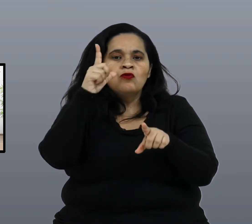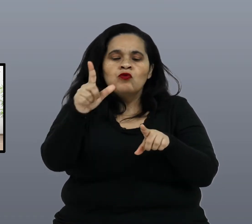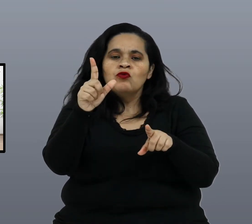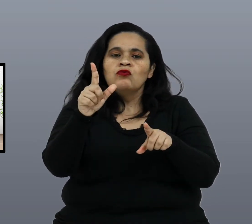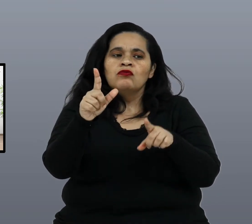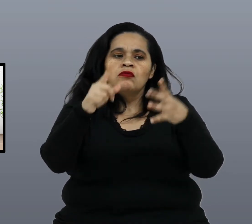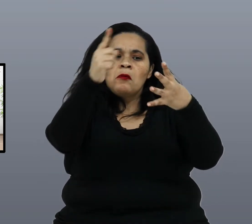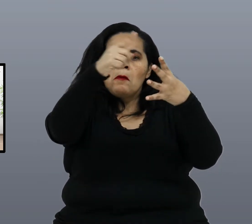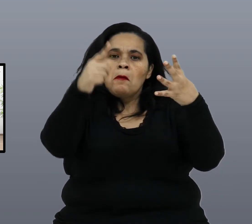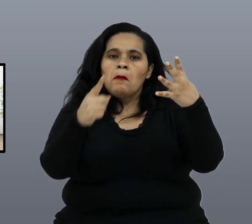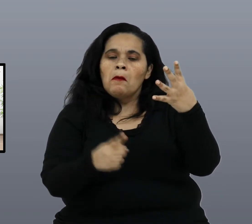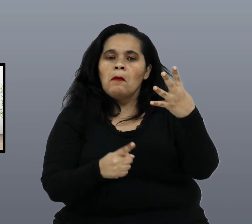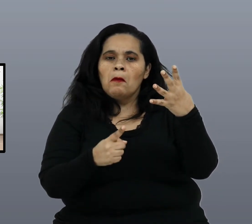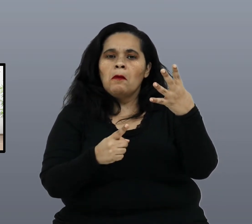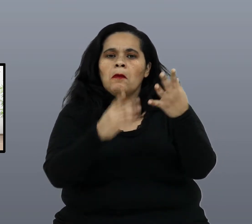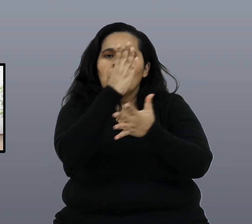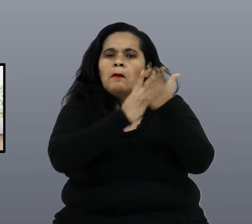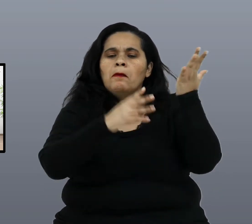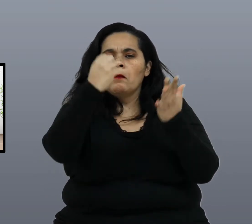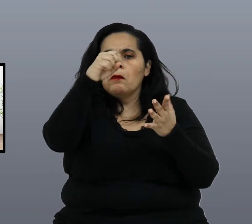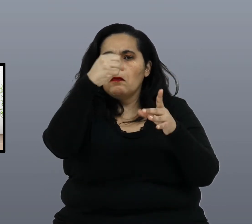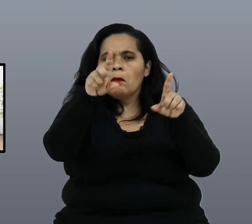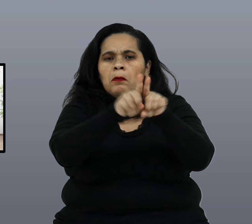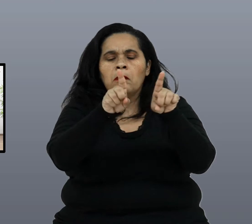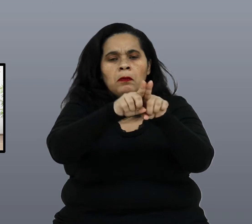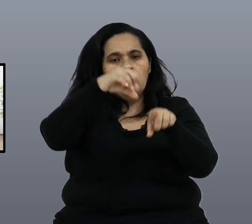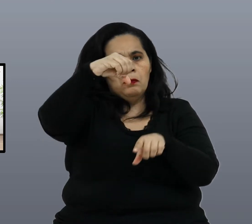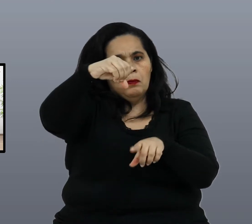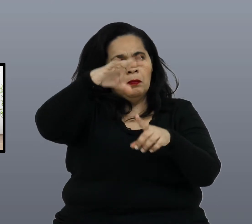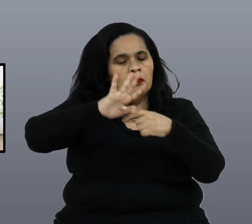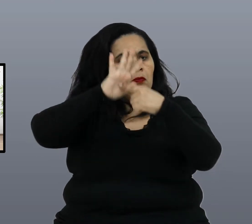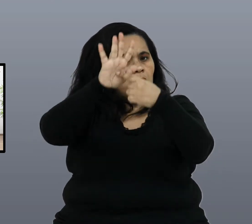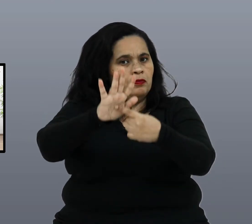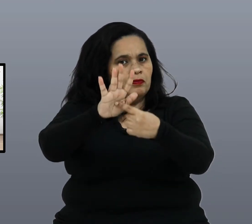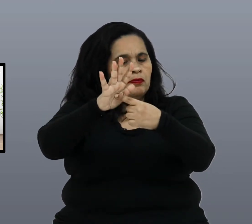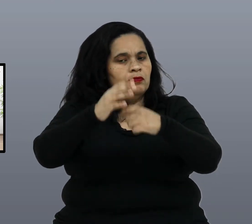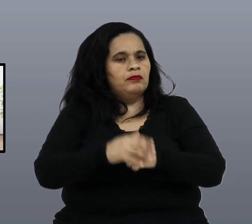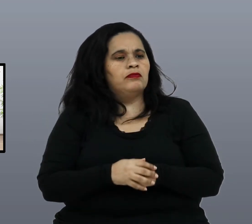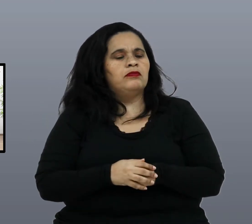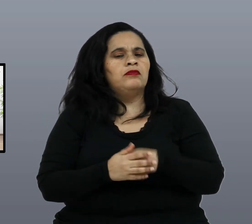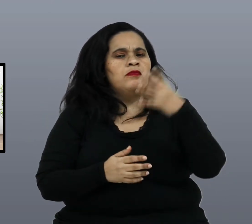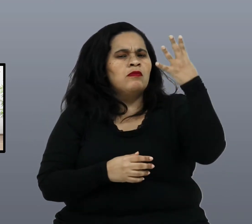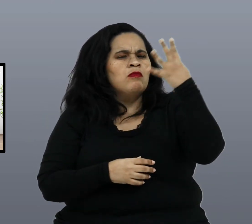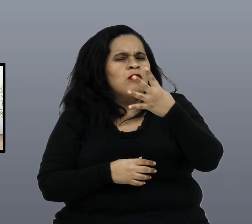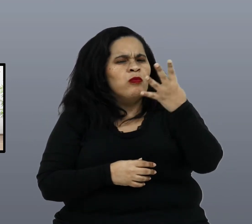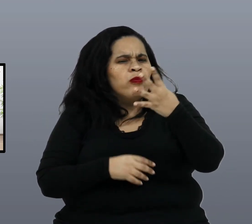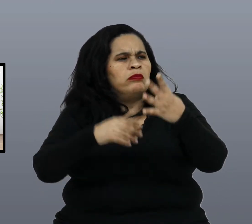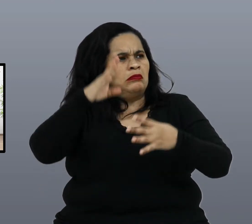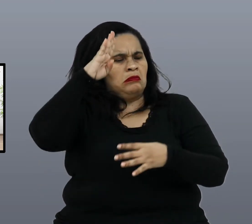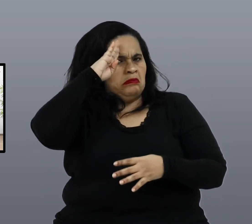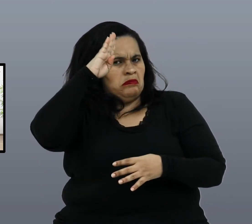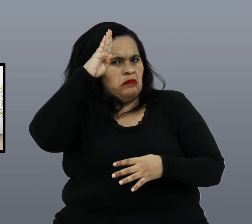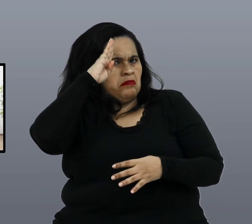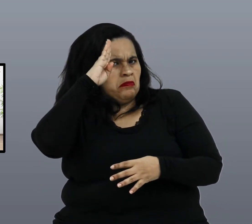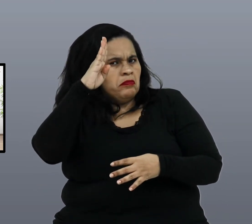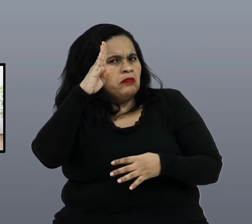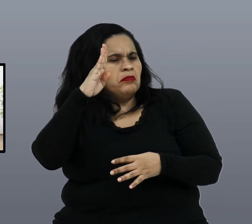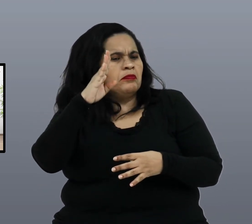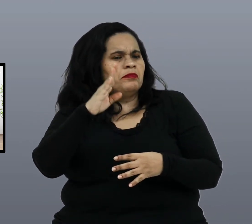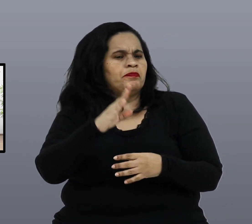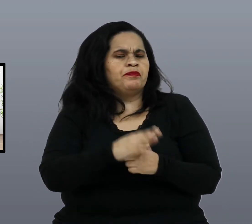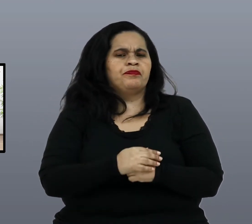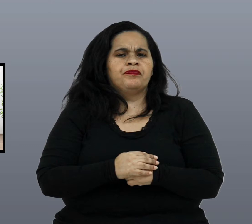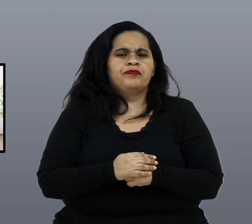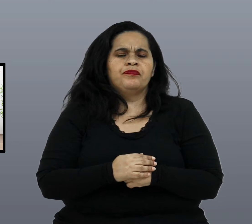O capítulo 8, 9 vai ter uma lupa sobre esses 4 generais e a gente vai ver o quanto eles, de alguma